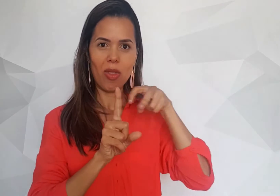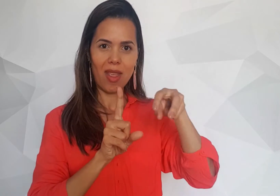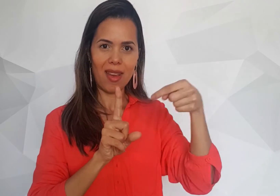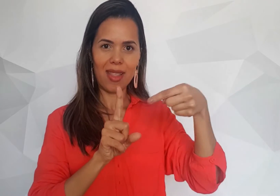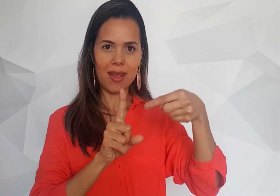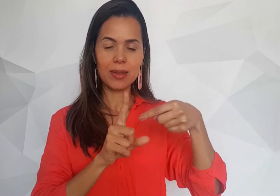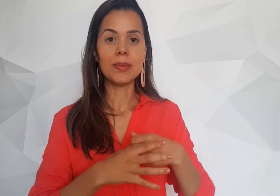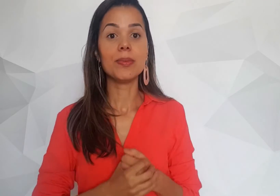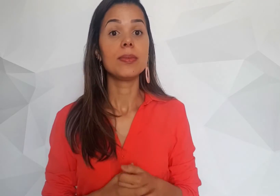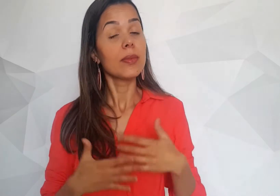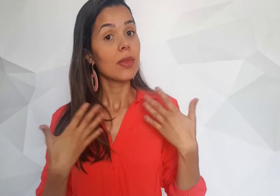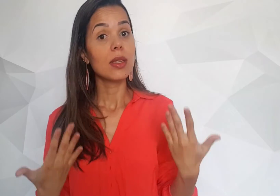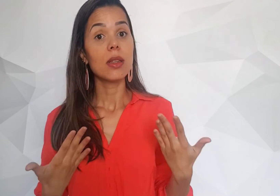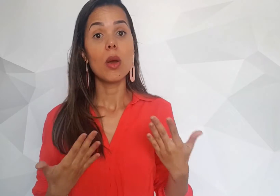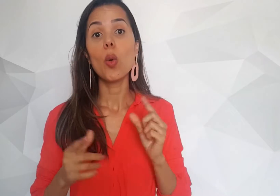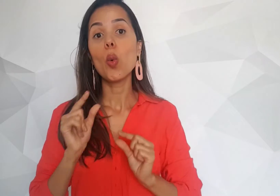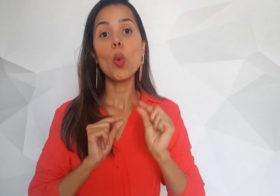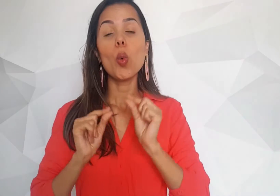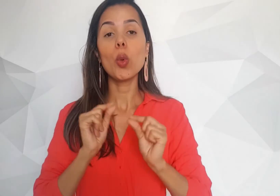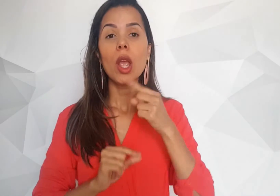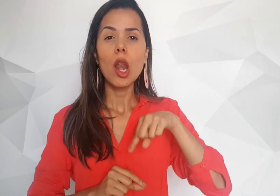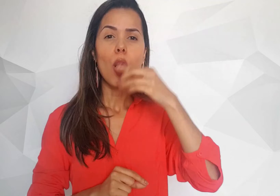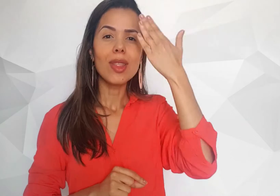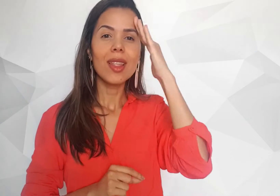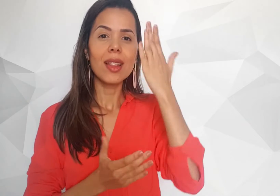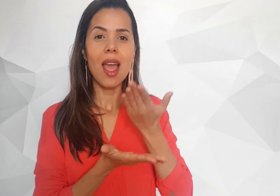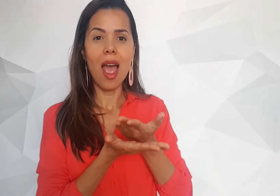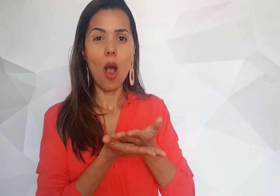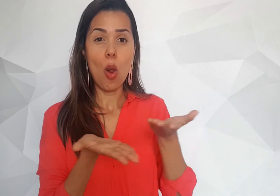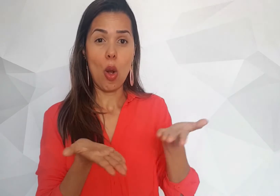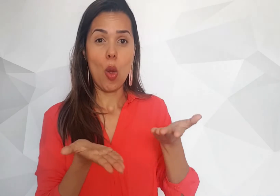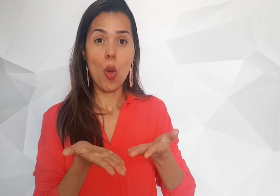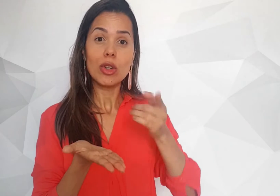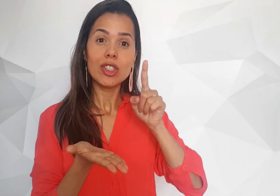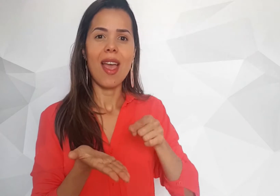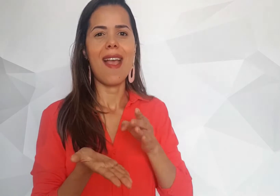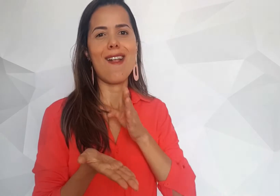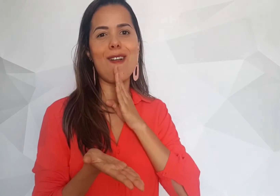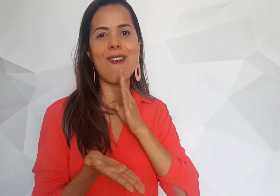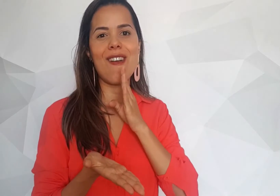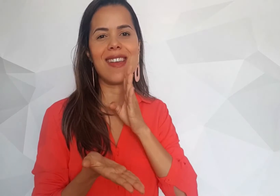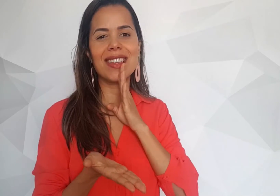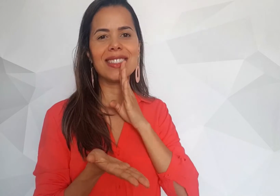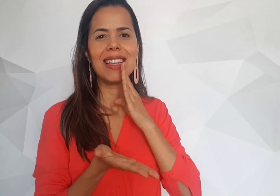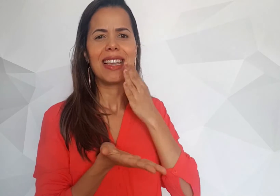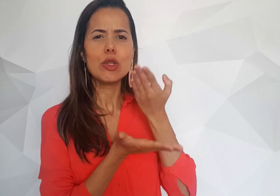assim? Então, nesse sentido, o que se espera da aula de hoje é compreender e conhecer